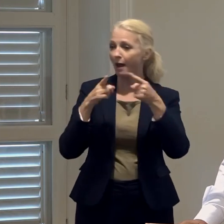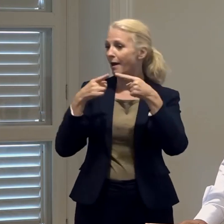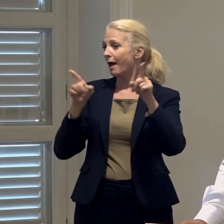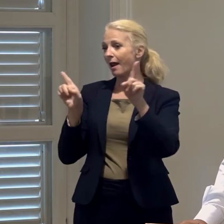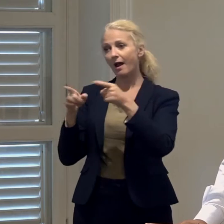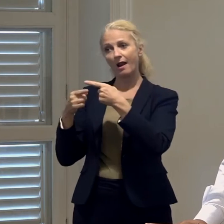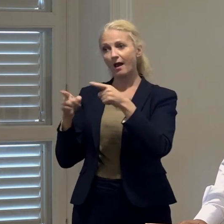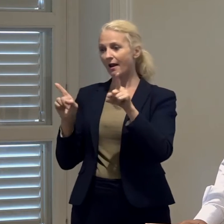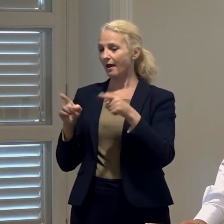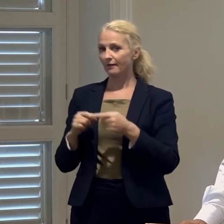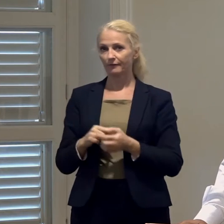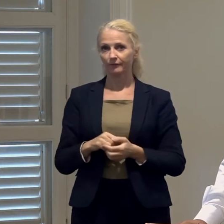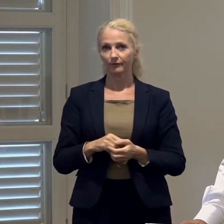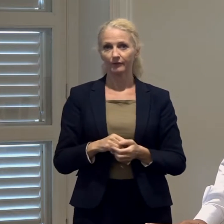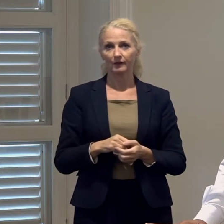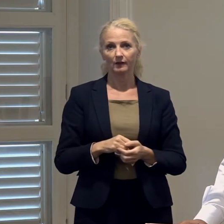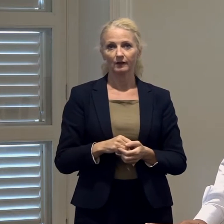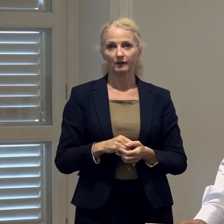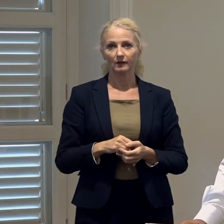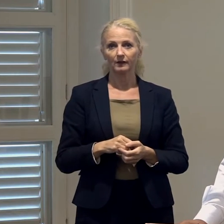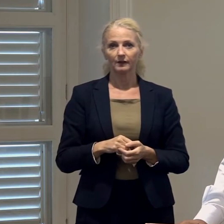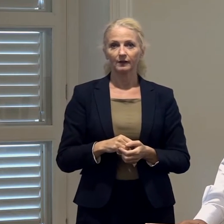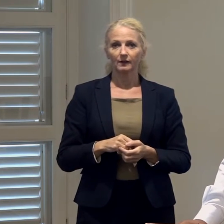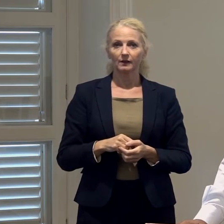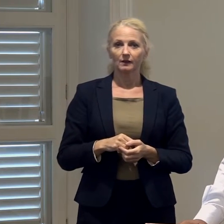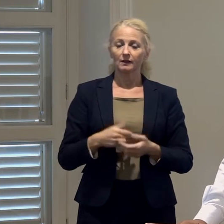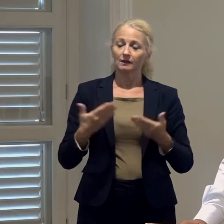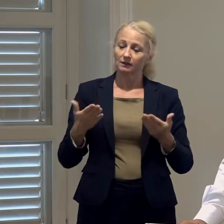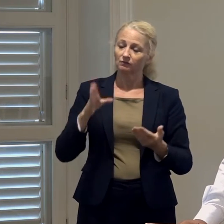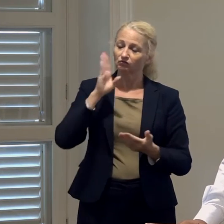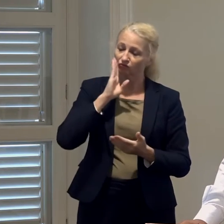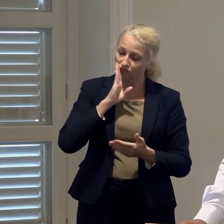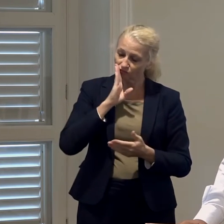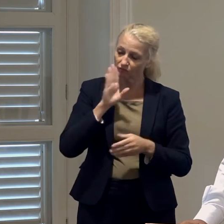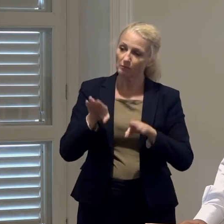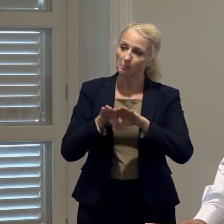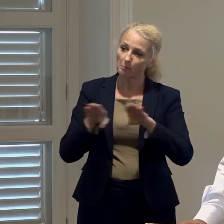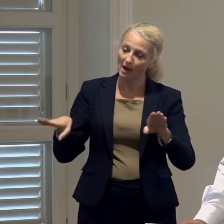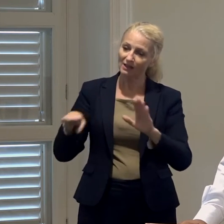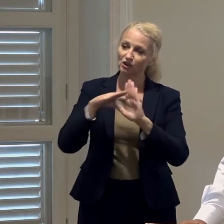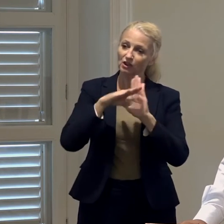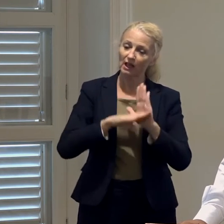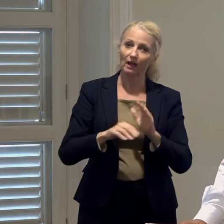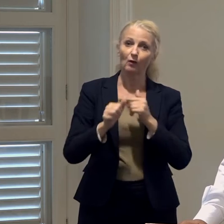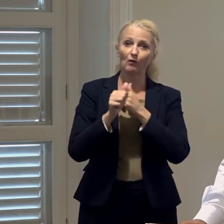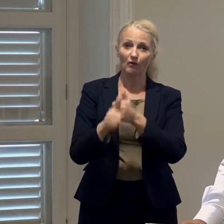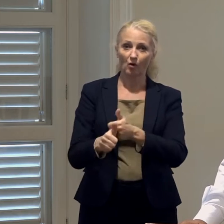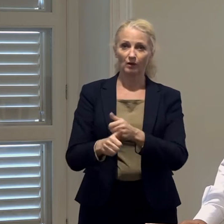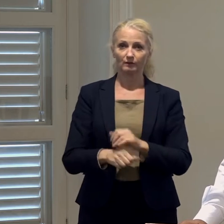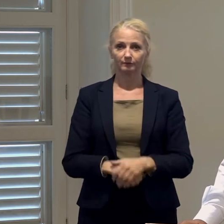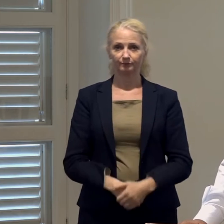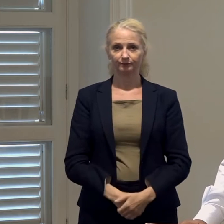mis of de dienst en de basisregel te blijven volgen.